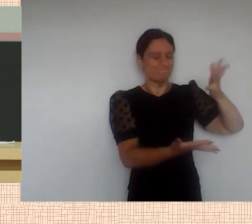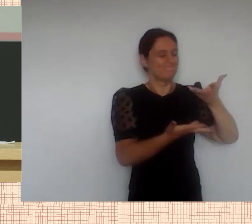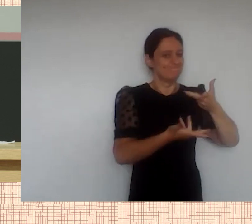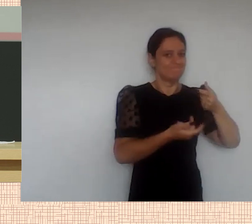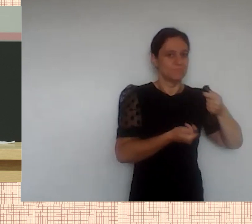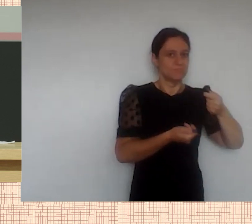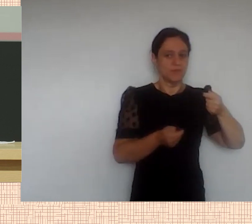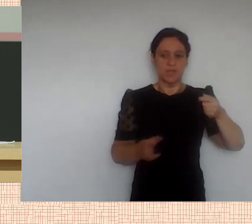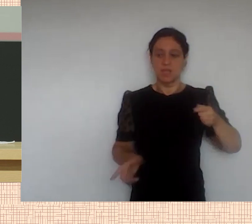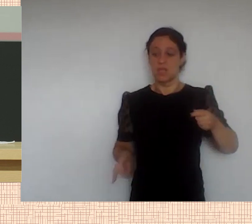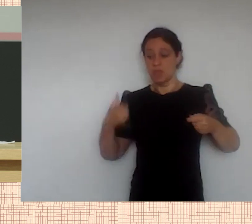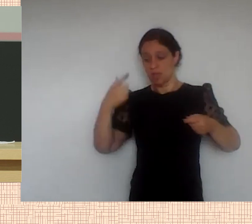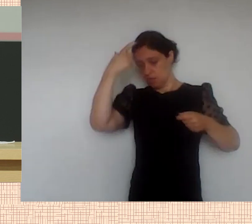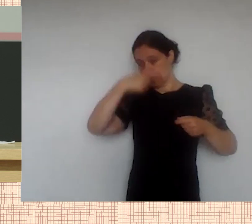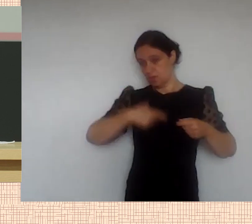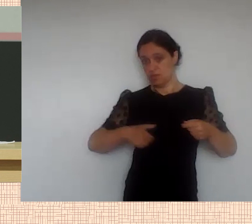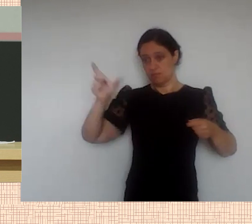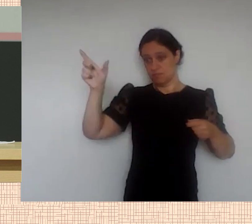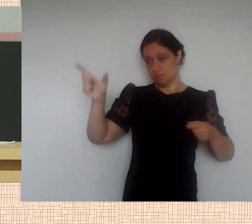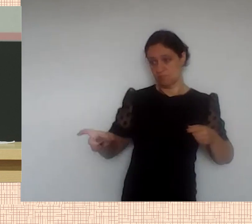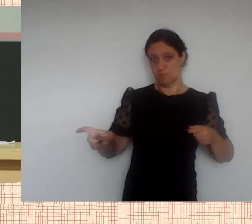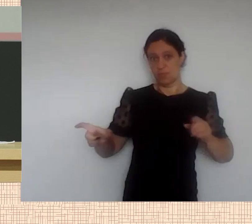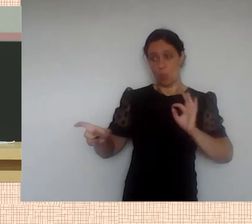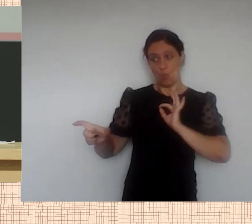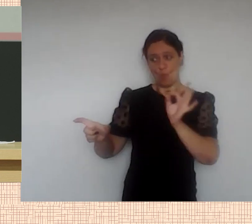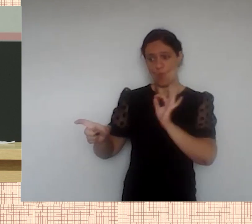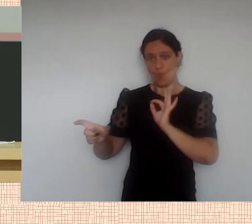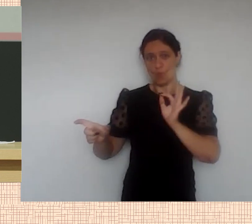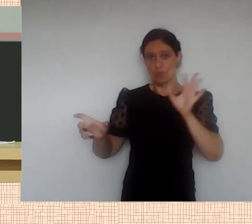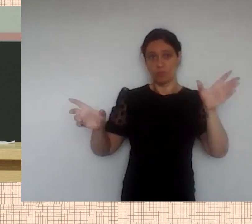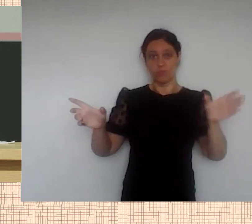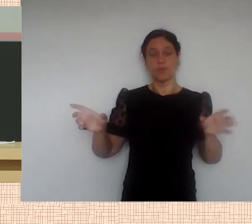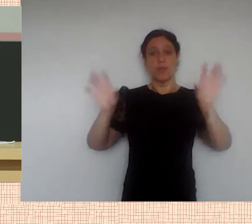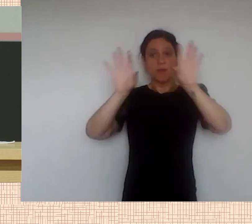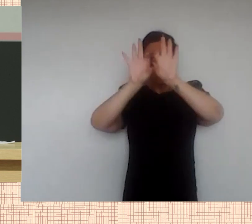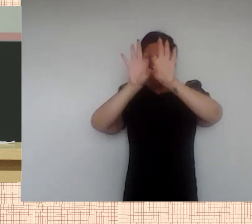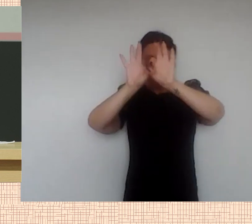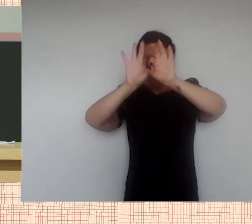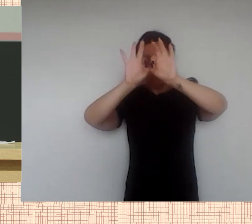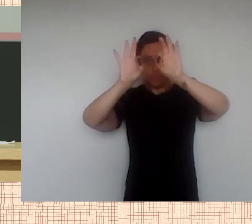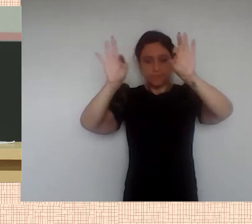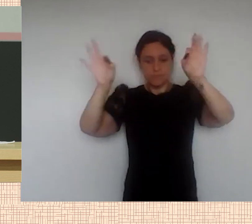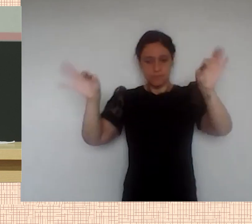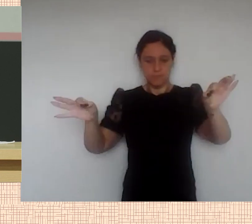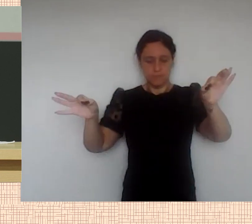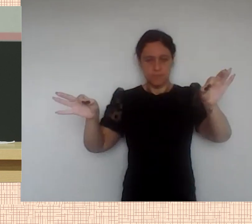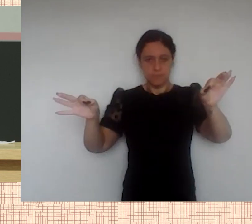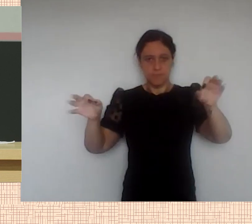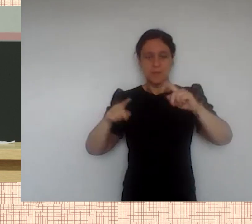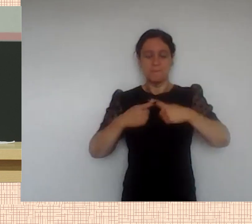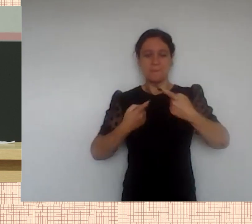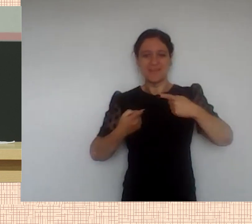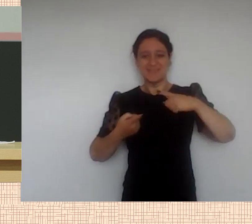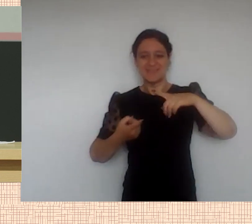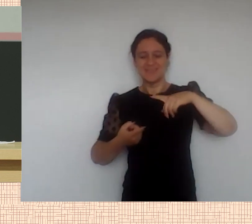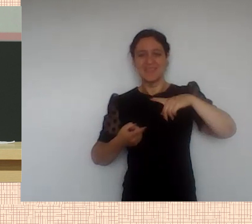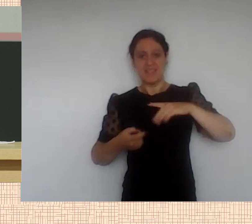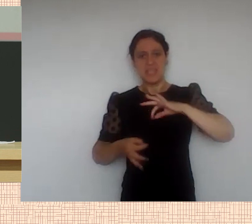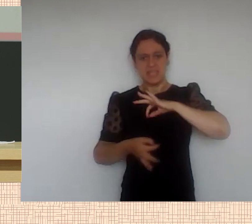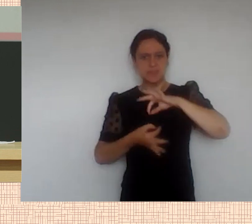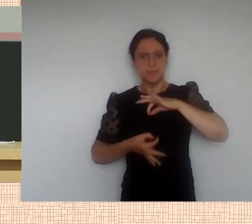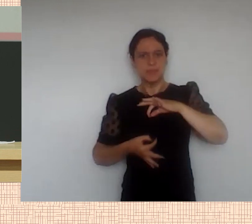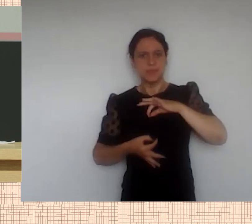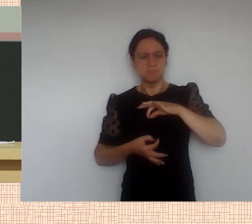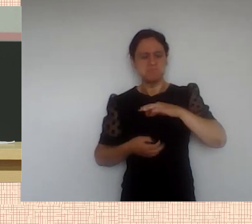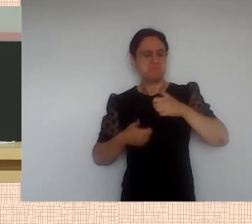e agora reconectado comigo a nível do espírito, mas a minha alma está cheia de coisas